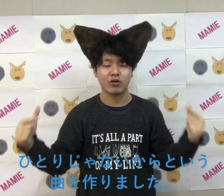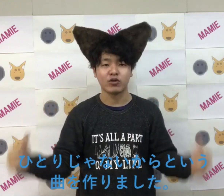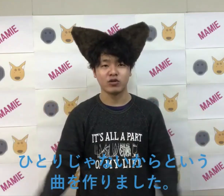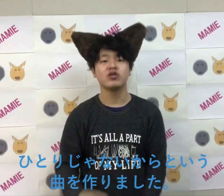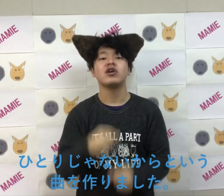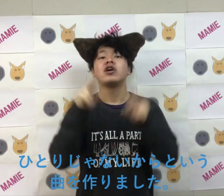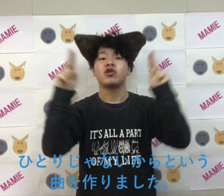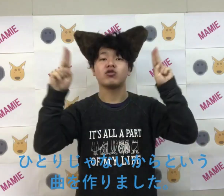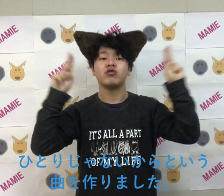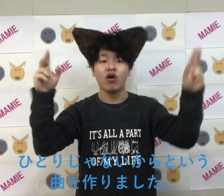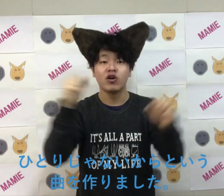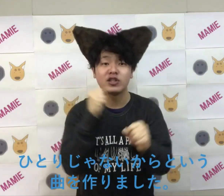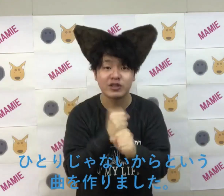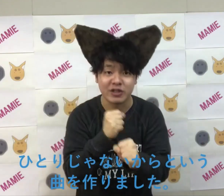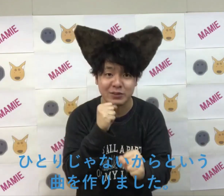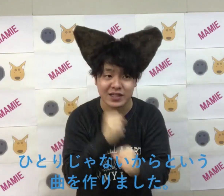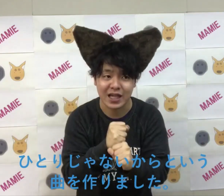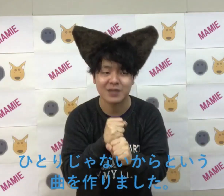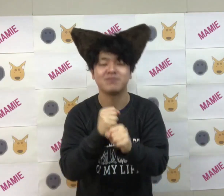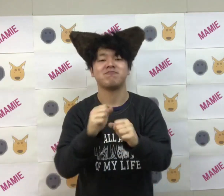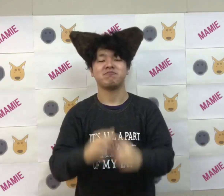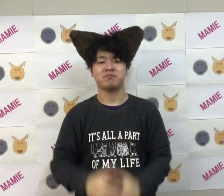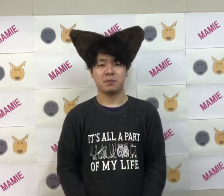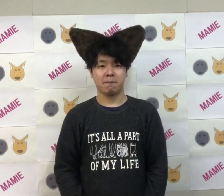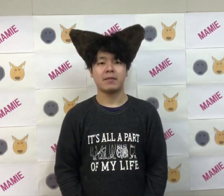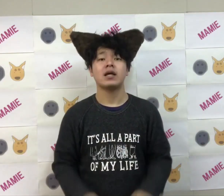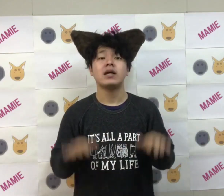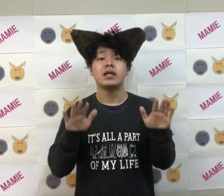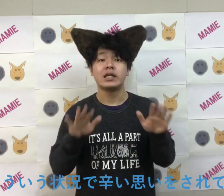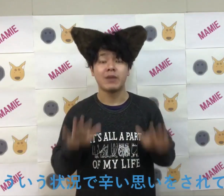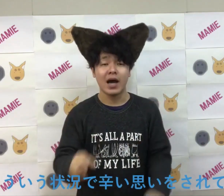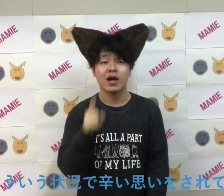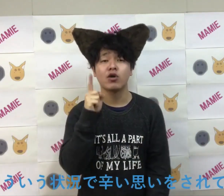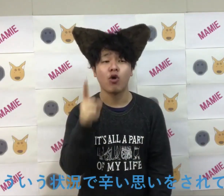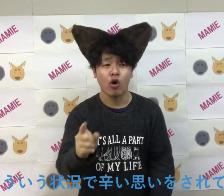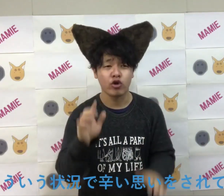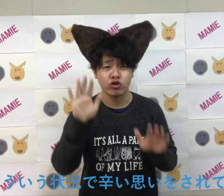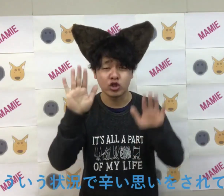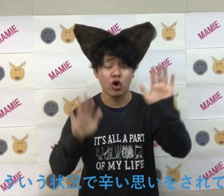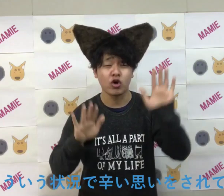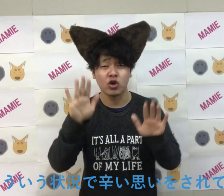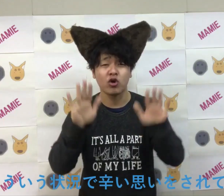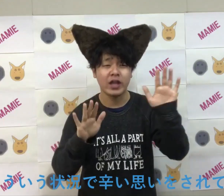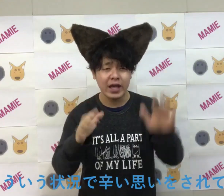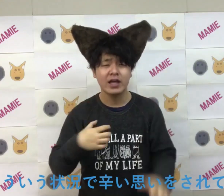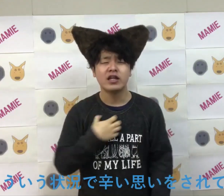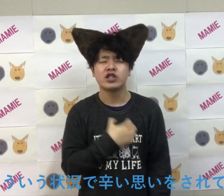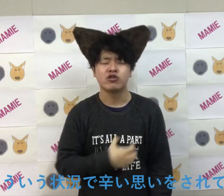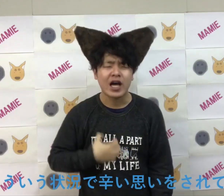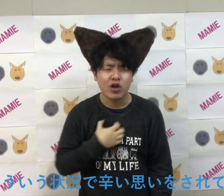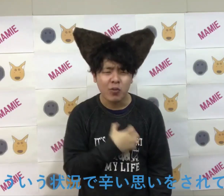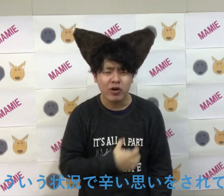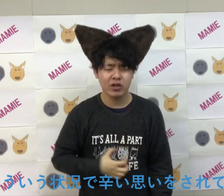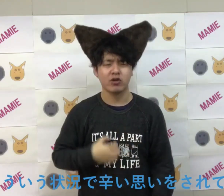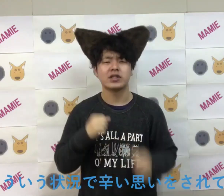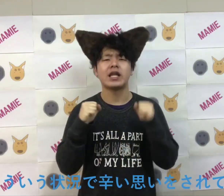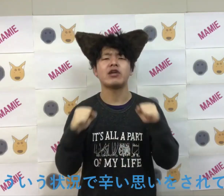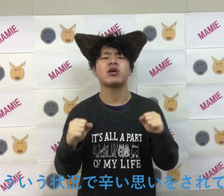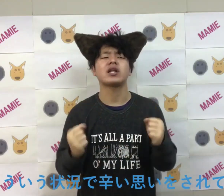という曲を作りました。今こういう状況で辛い思いをされている方